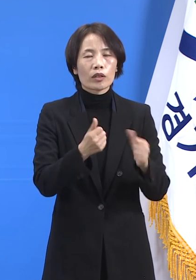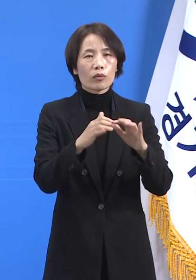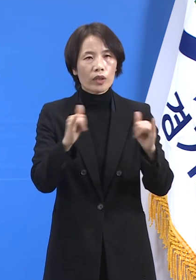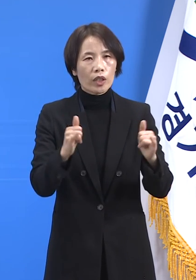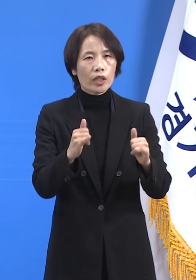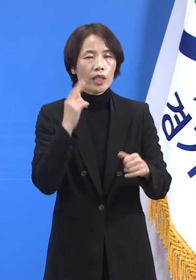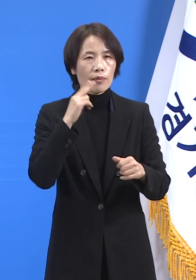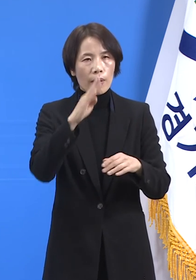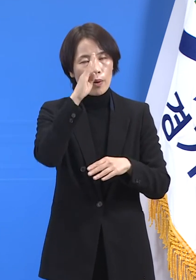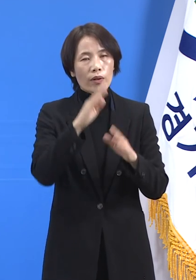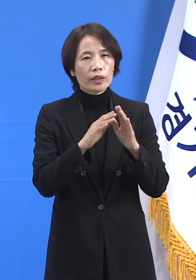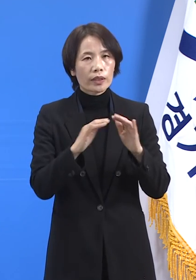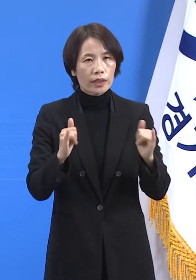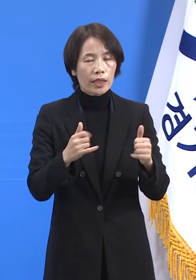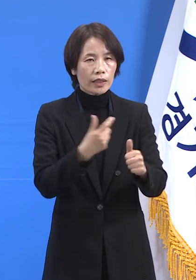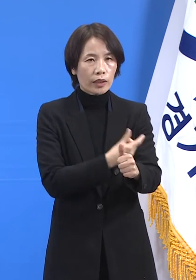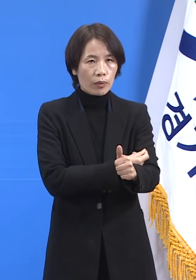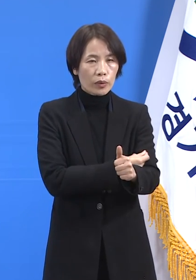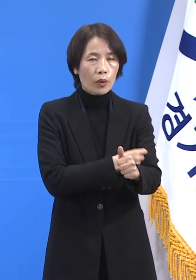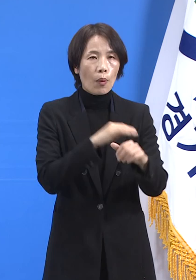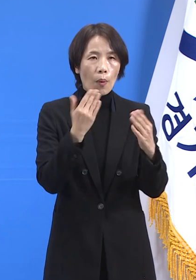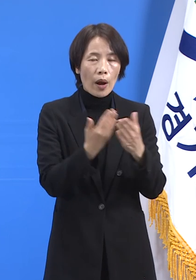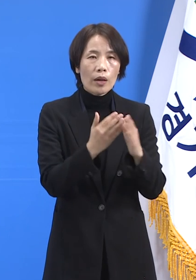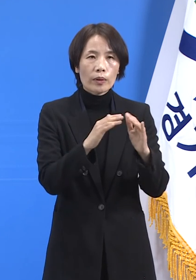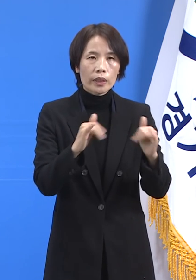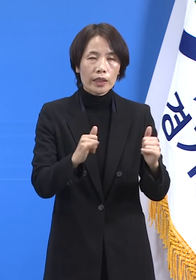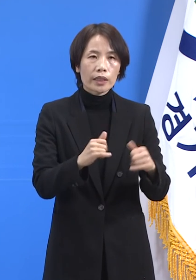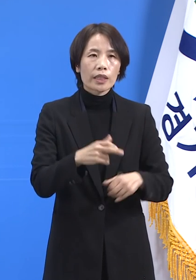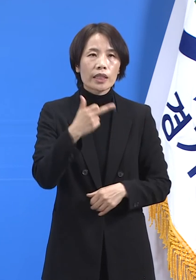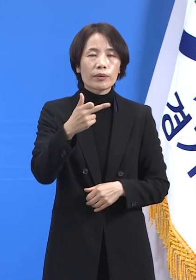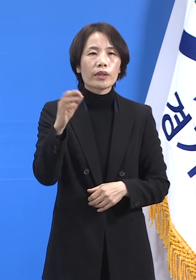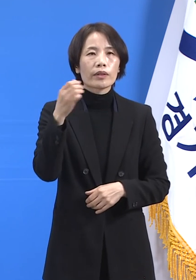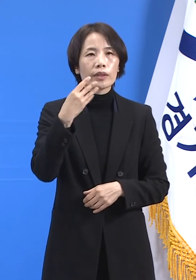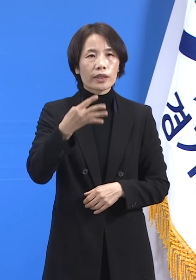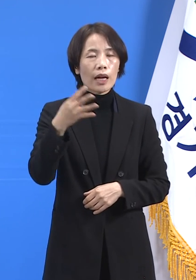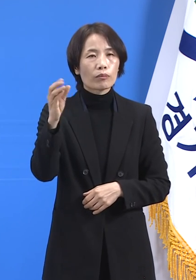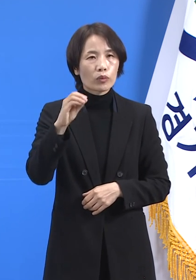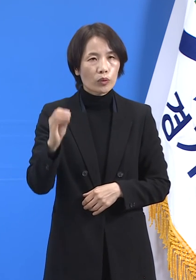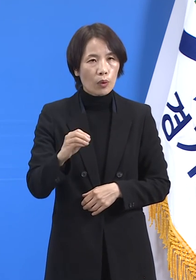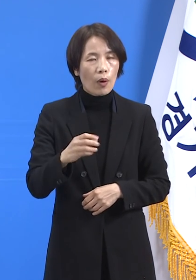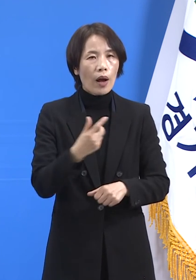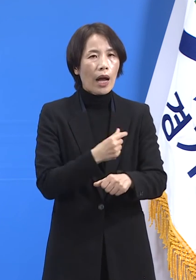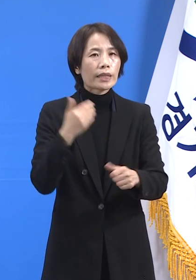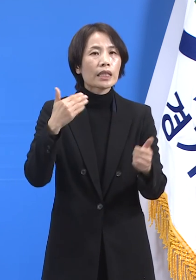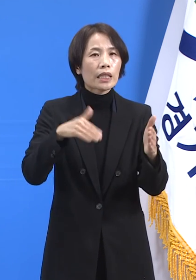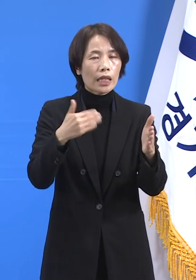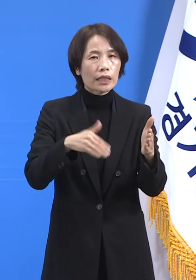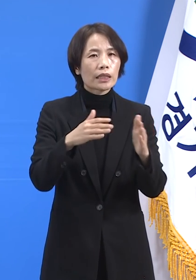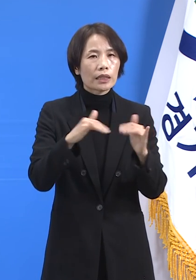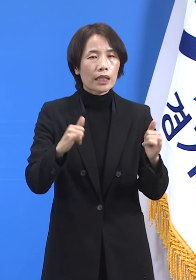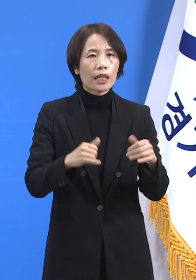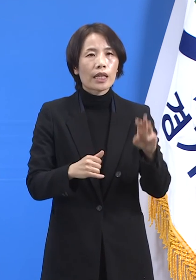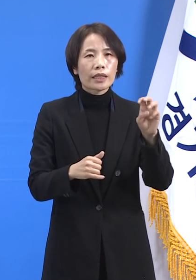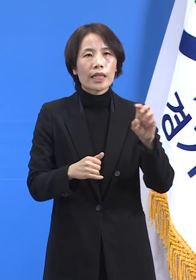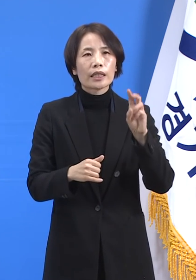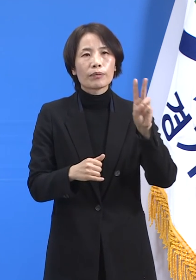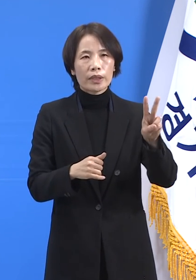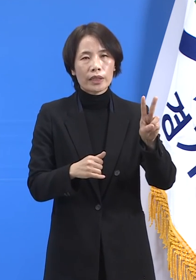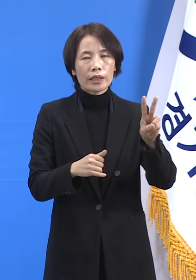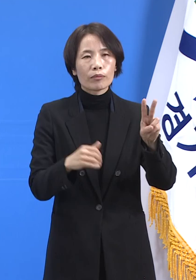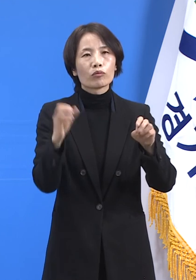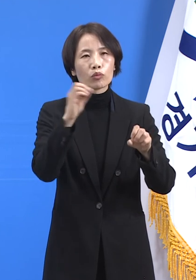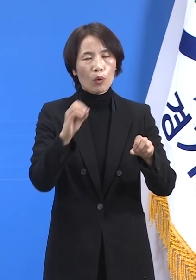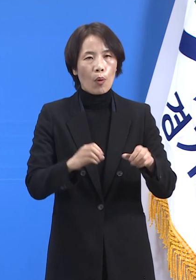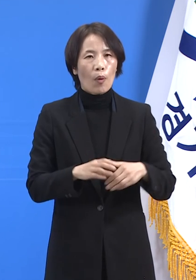및 중증화율은 접종 완료자는 17.4%, 부분 완료자 및 미접종자는 47.1%로